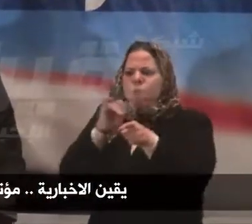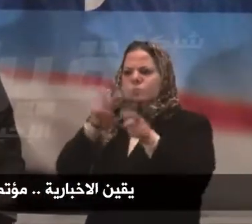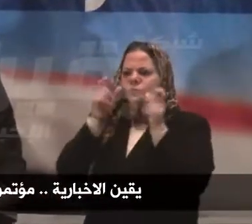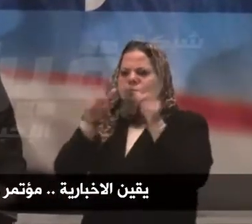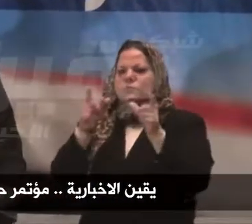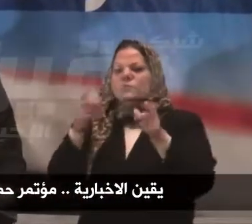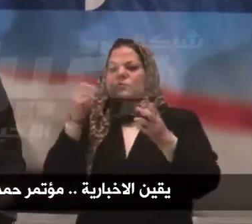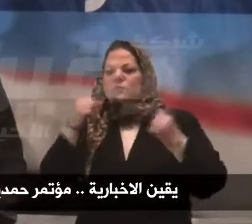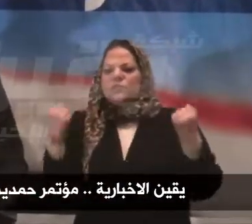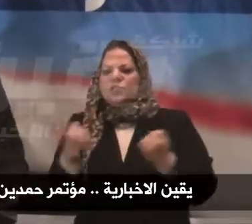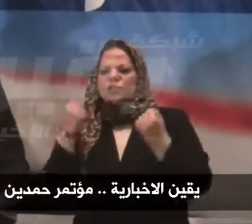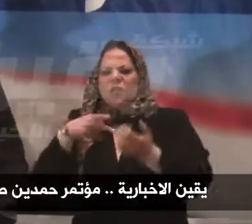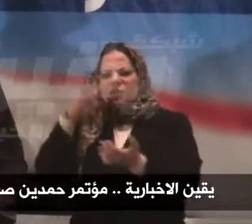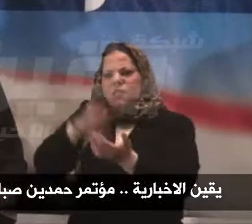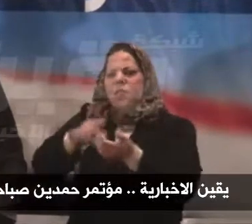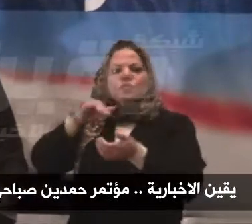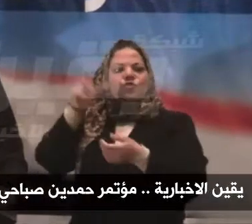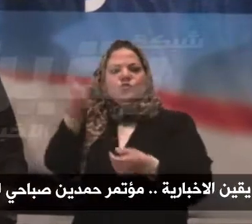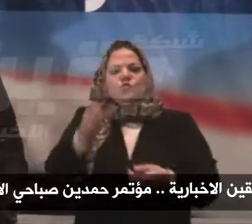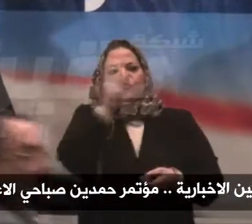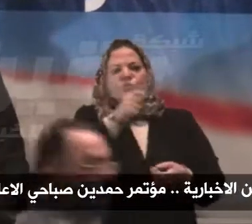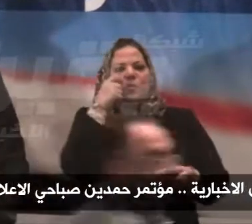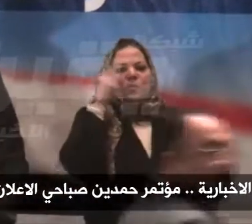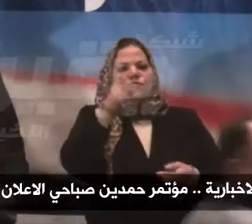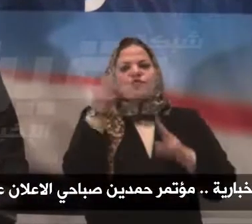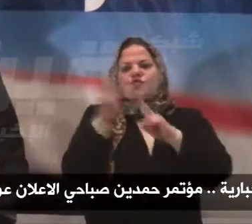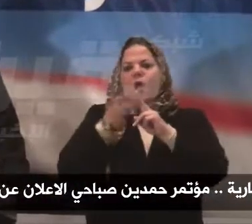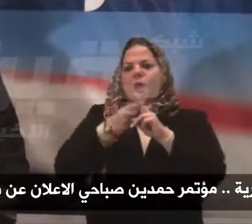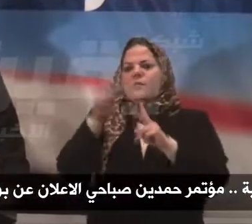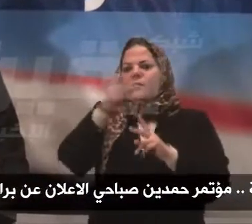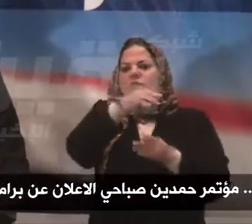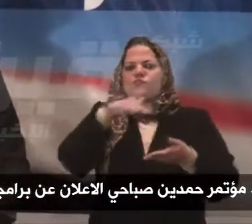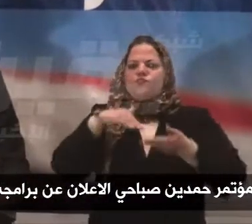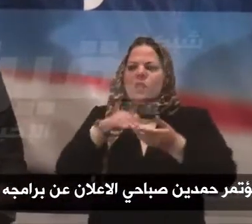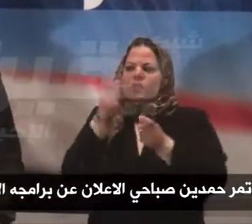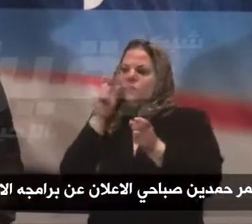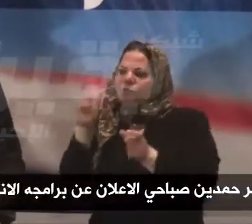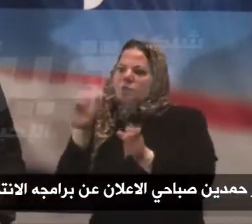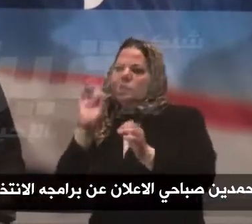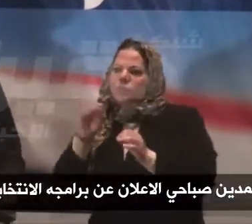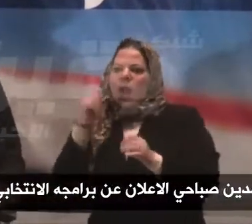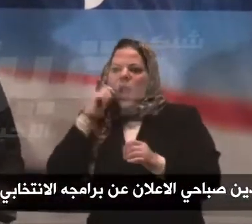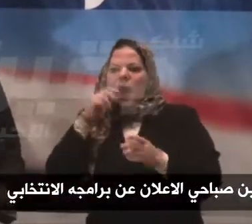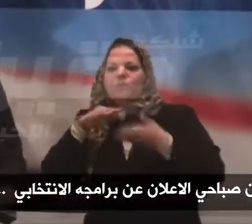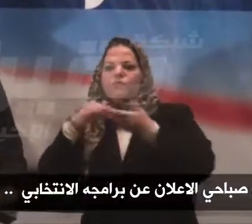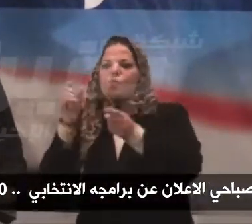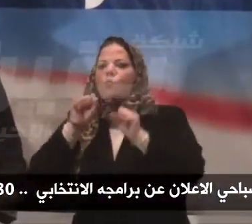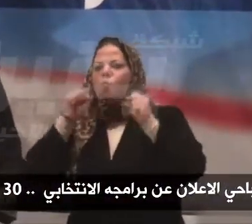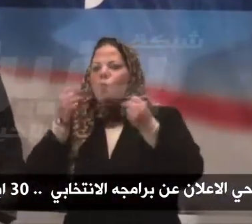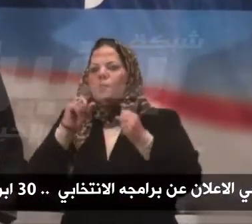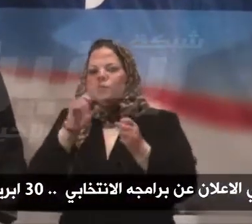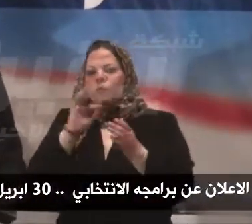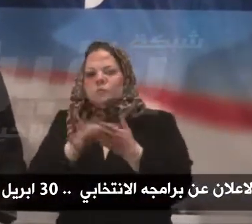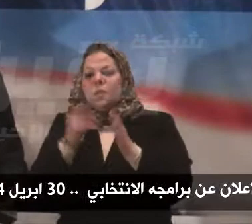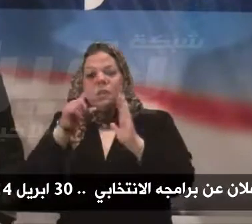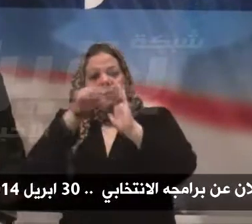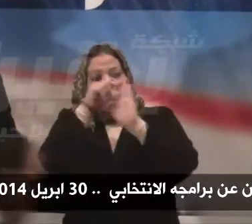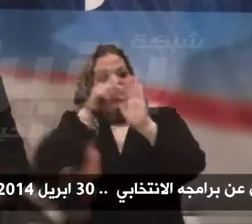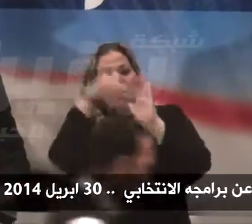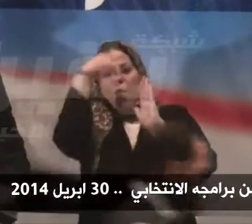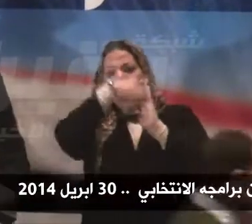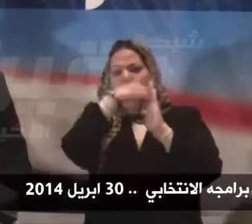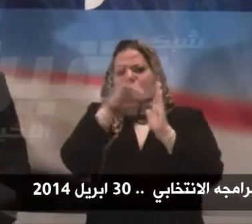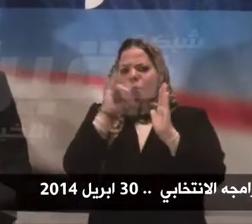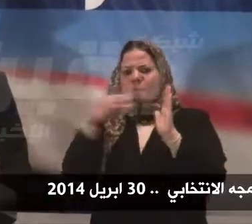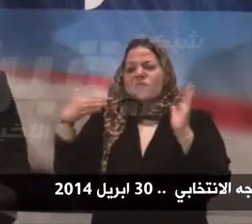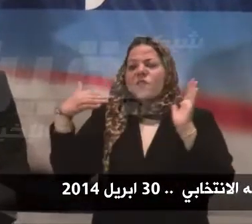وتشجيع التعاون الشعبي الداعم للجهاد في هذا الشأن. أخيرا وفي قلب برنامجنا وفي قلب